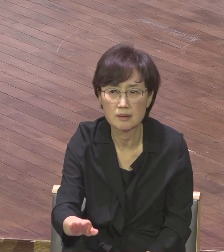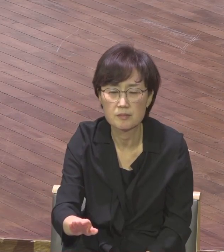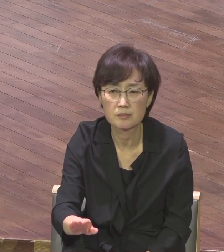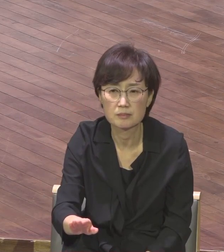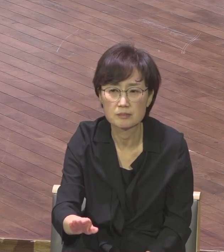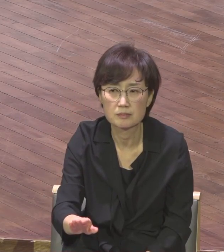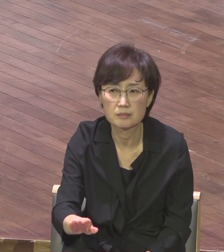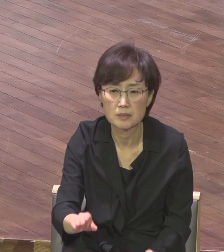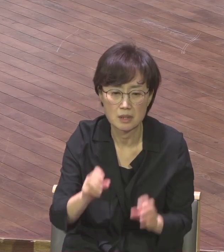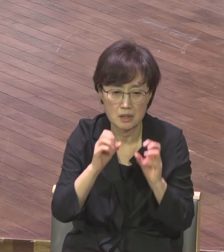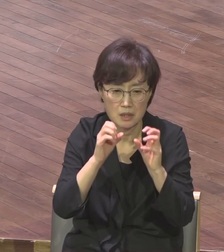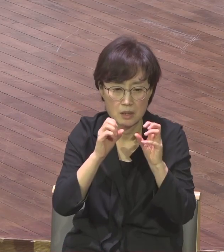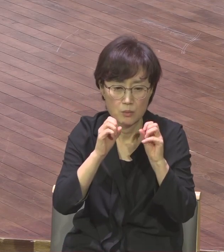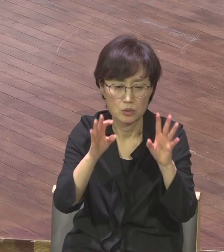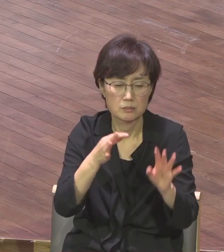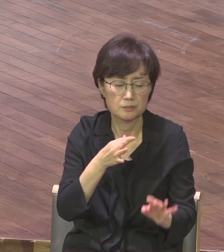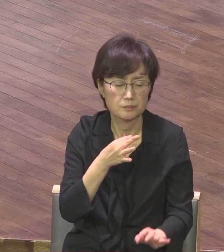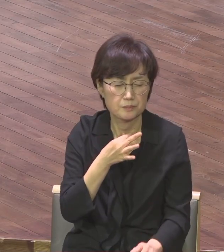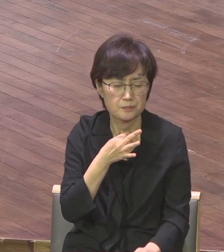무조건 나갔어요.